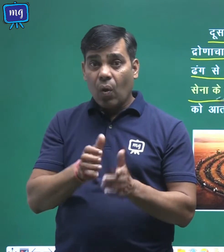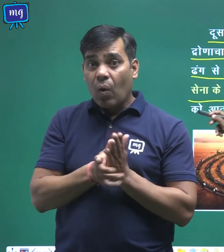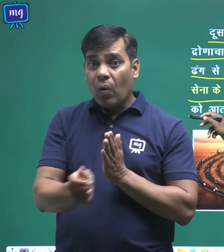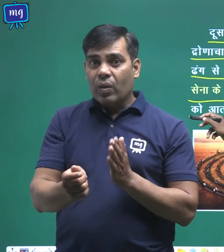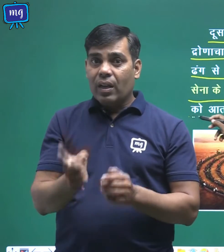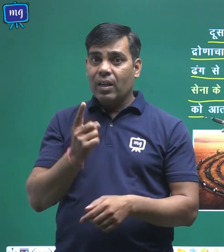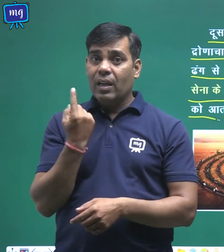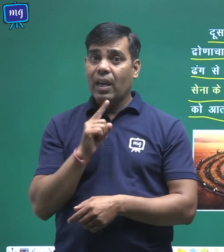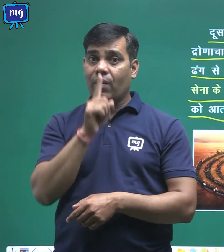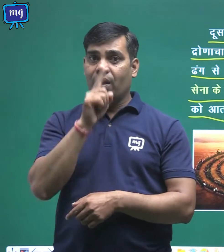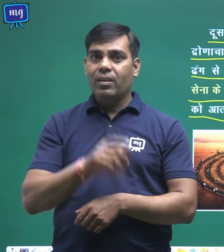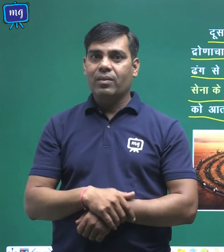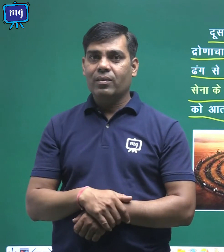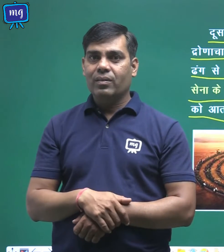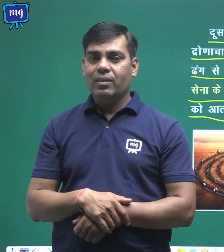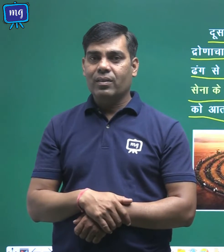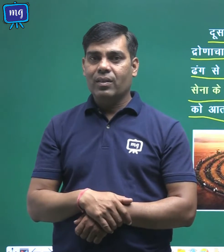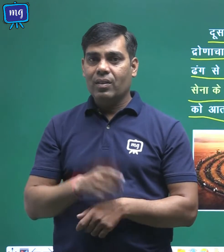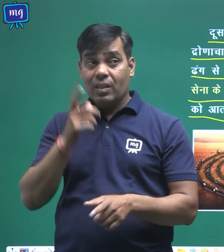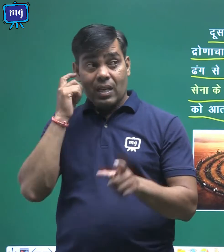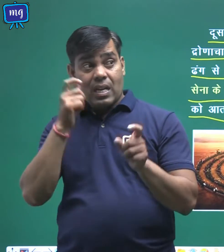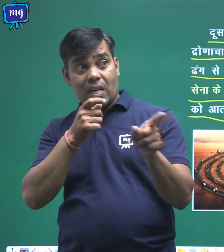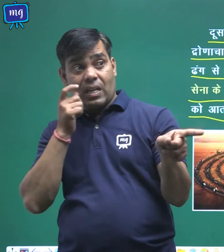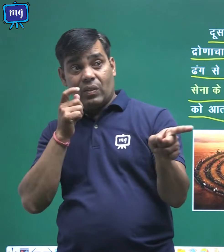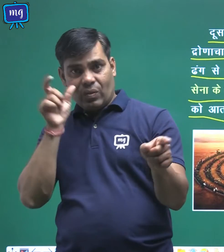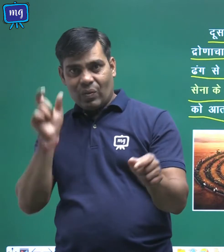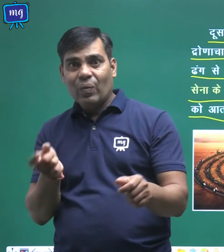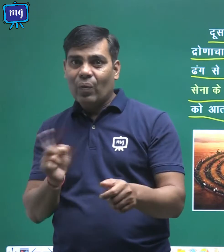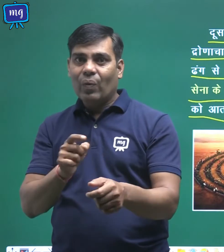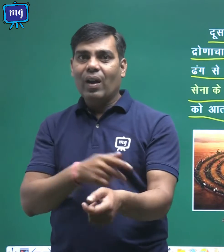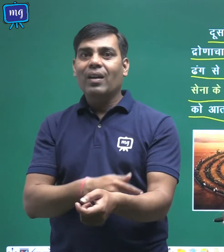केवल अर्जुन को आता था।